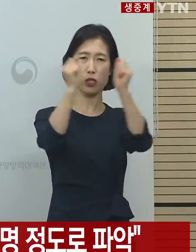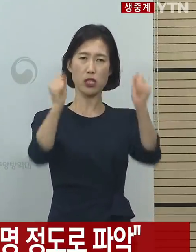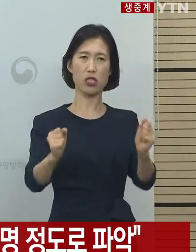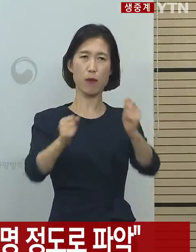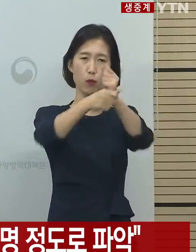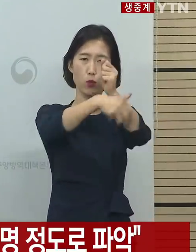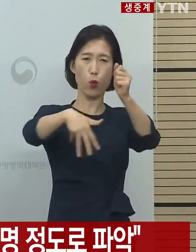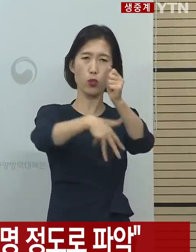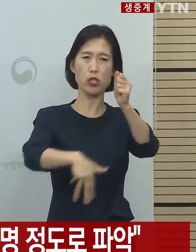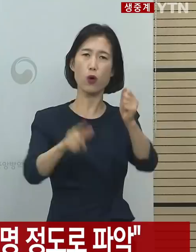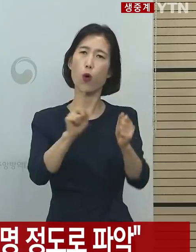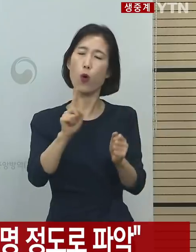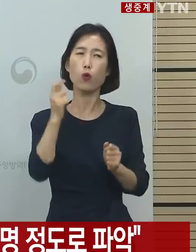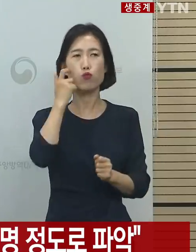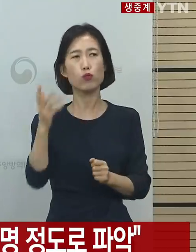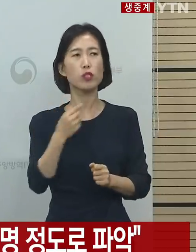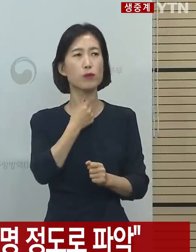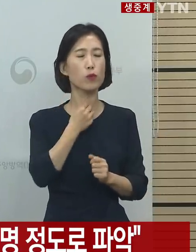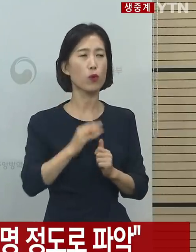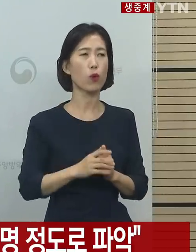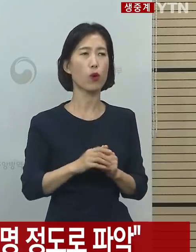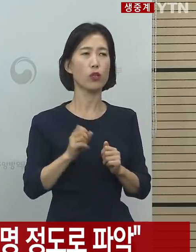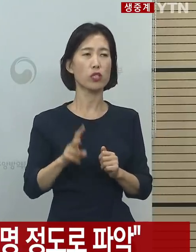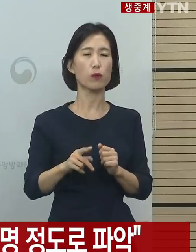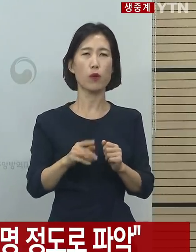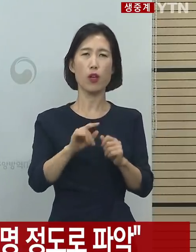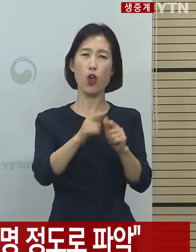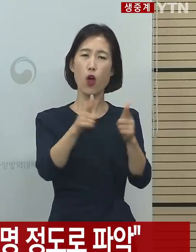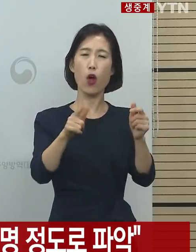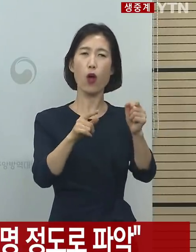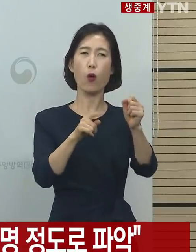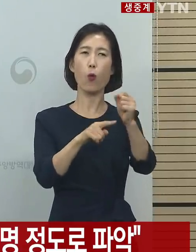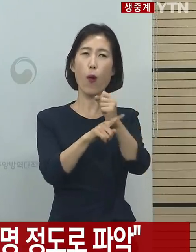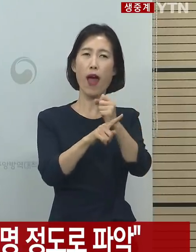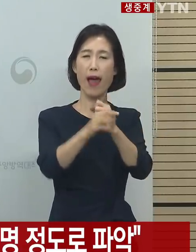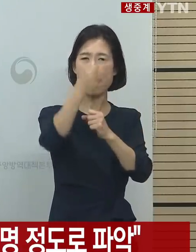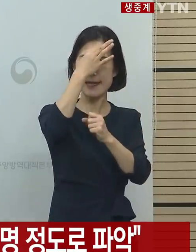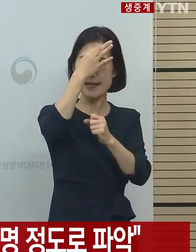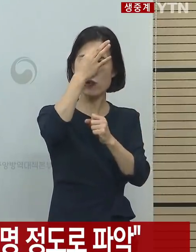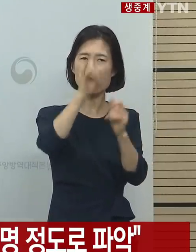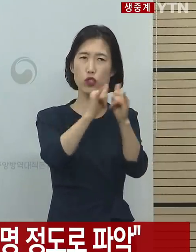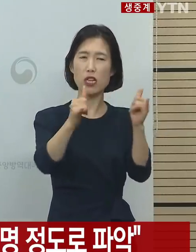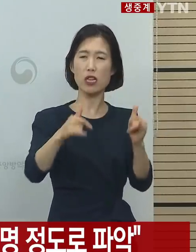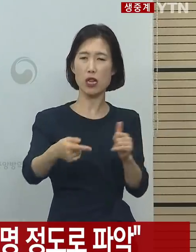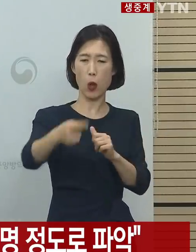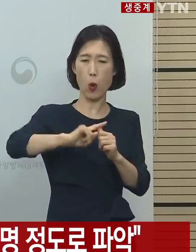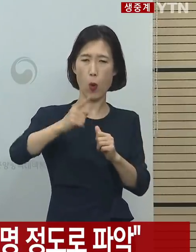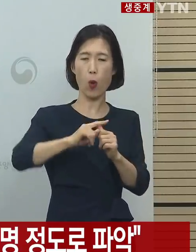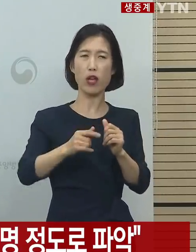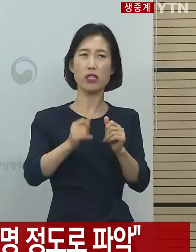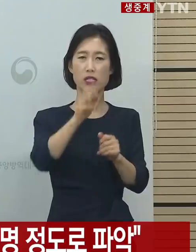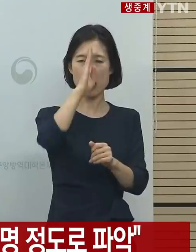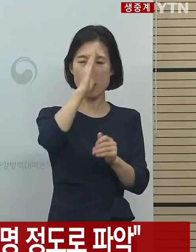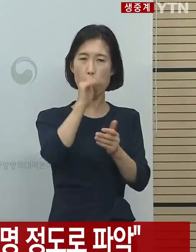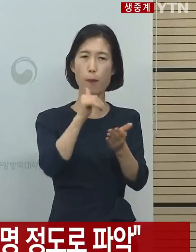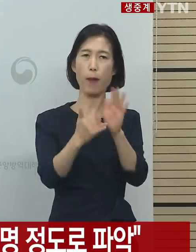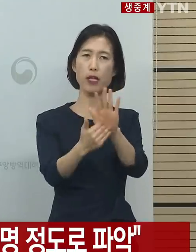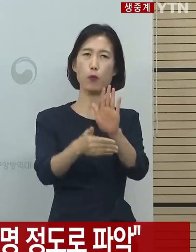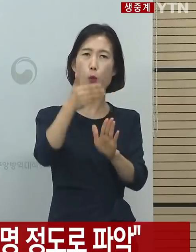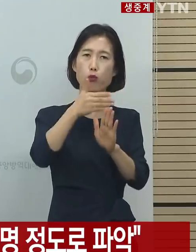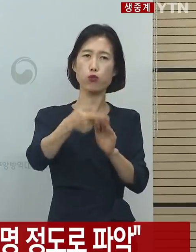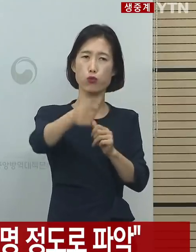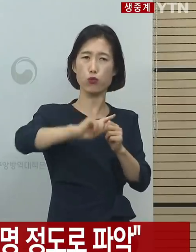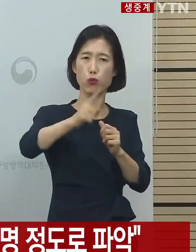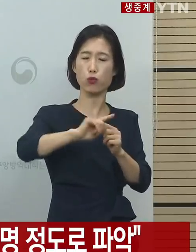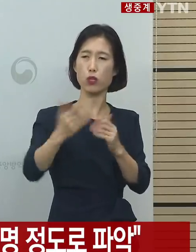궁금하고요. 정부 출연 연구기관에서도 일부 과학기술인들이 질본에 파견이 돼서 지금 연구를 수행하고 있다는 이야기를 들었는데요. 역할